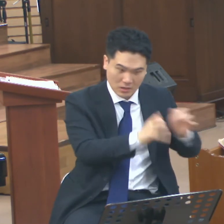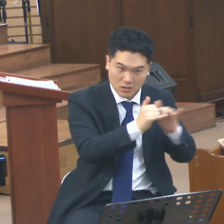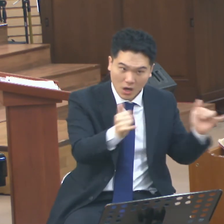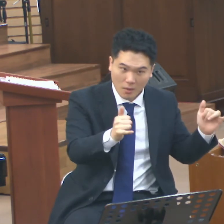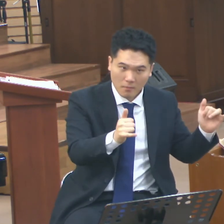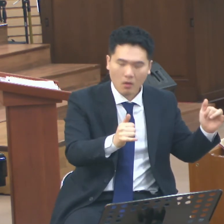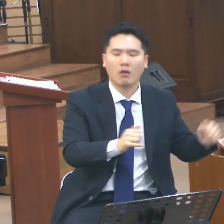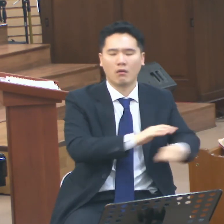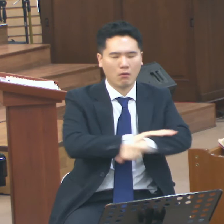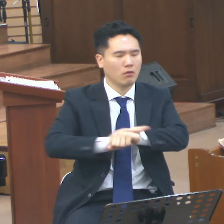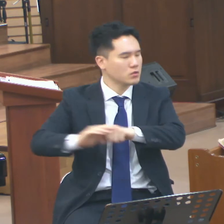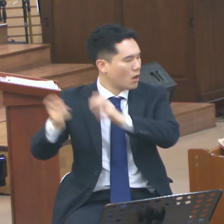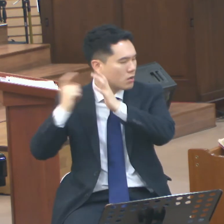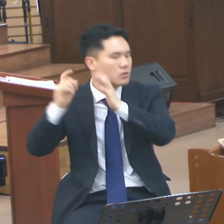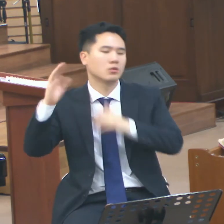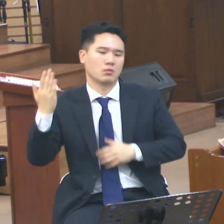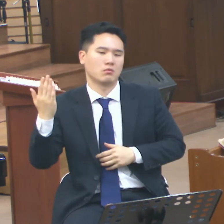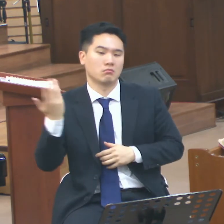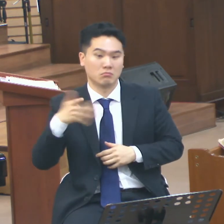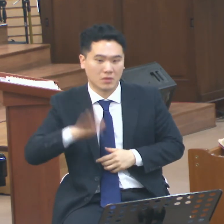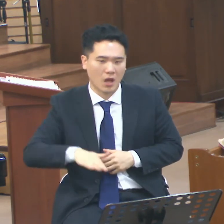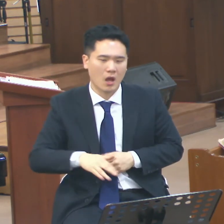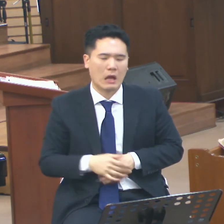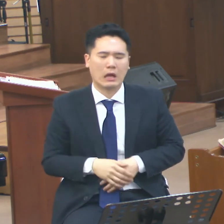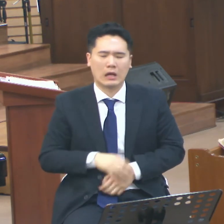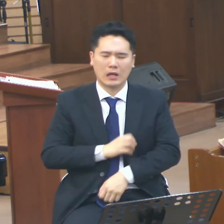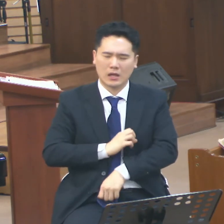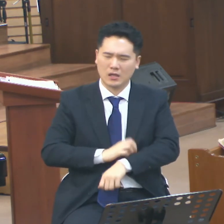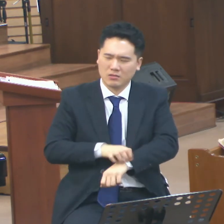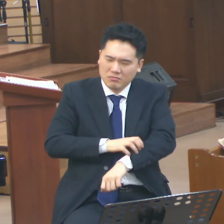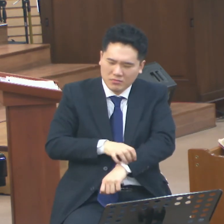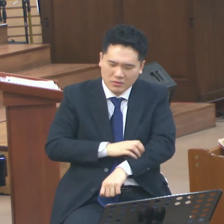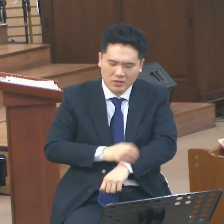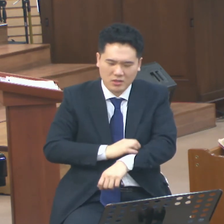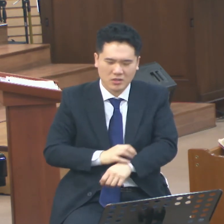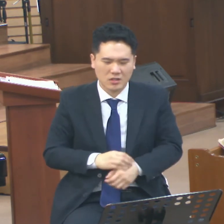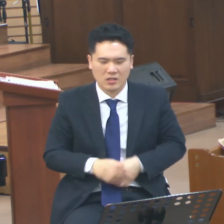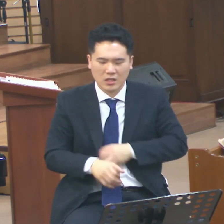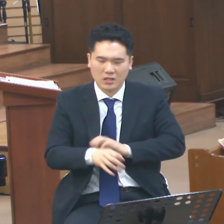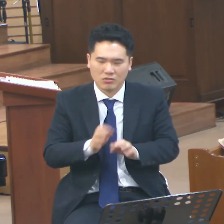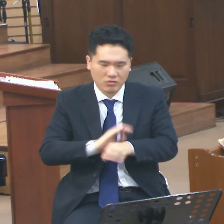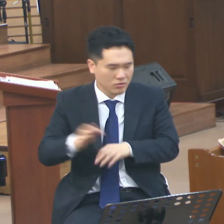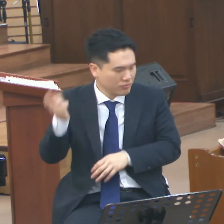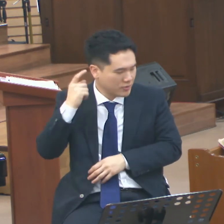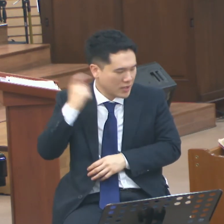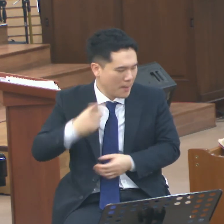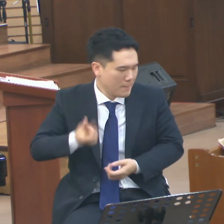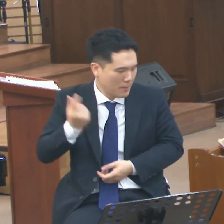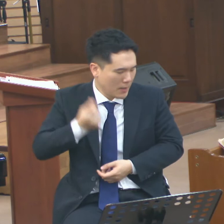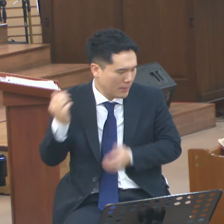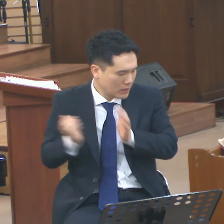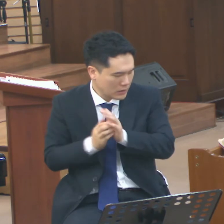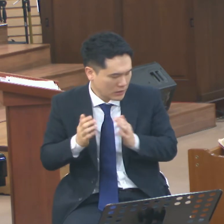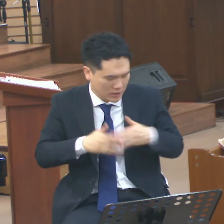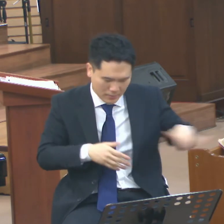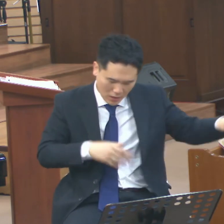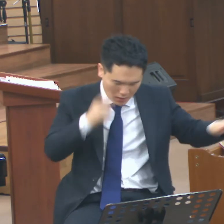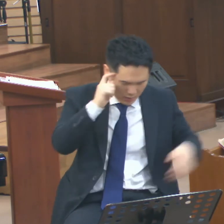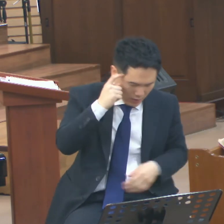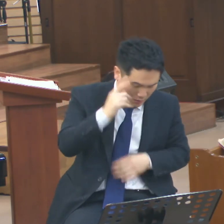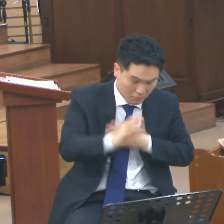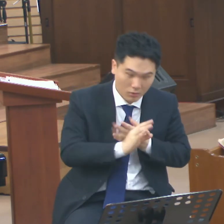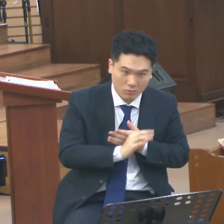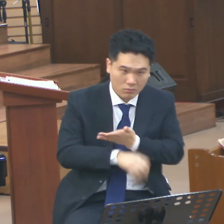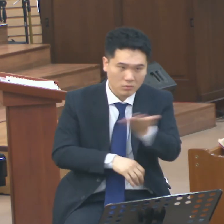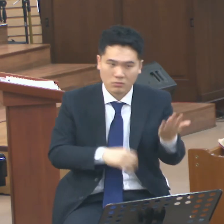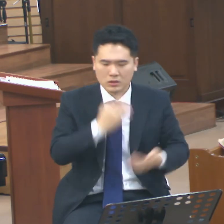관계가 없이 그냥 앉아서 빨리 끝나기만을 바라는 마음으로 들으면 아무것도 안 들려요. 지루하기만 해요.